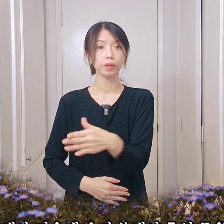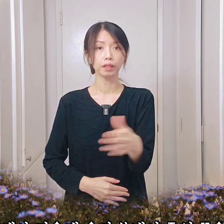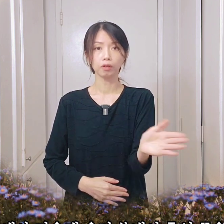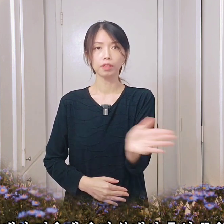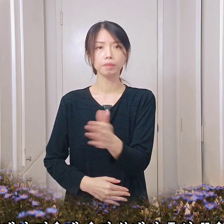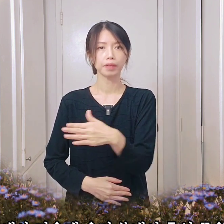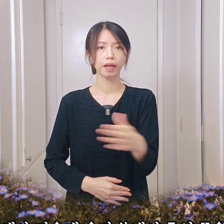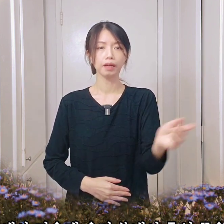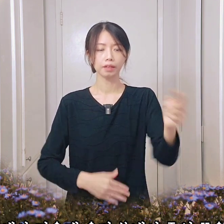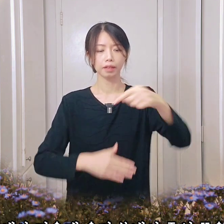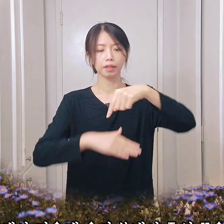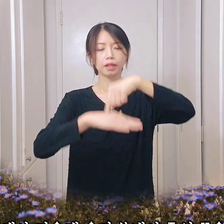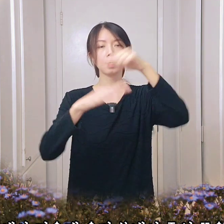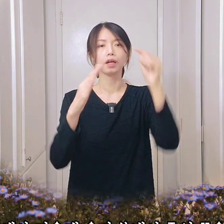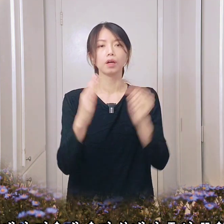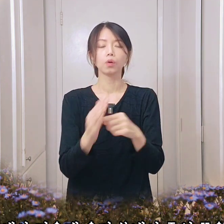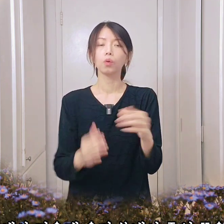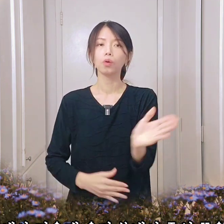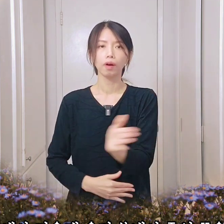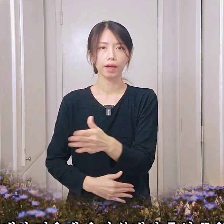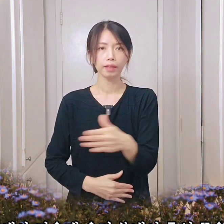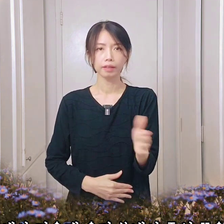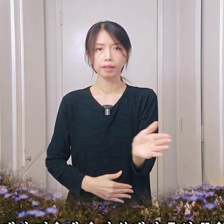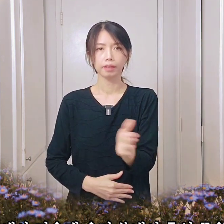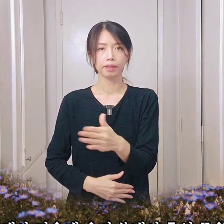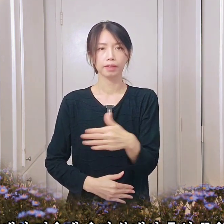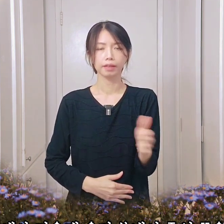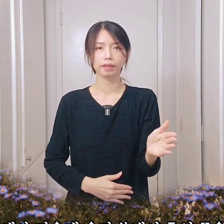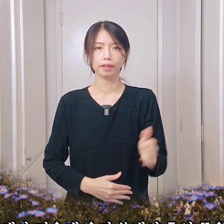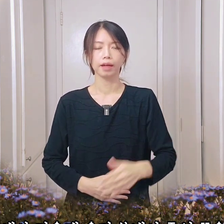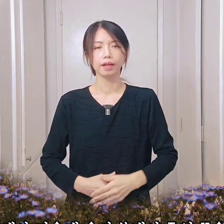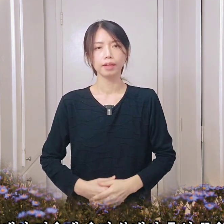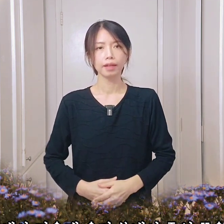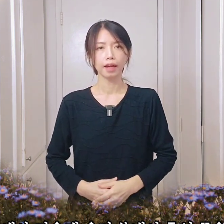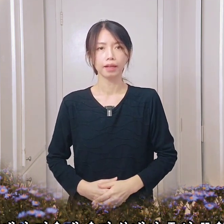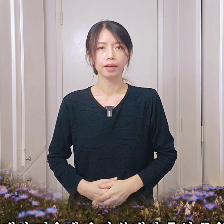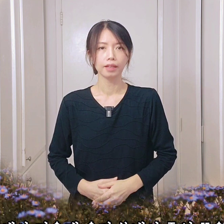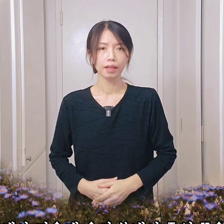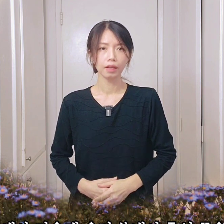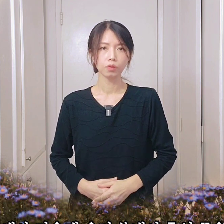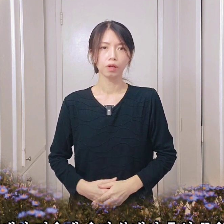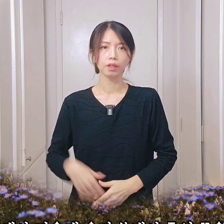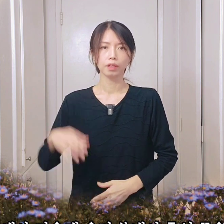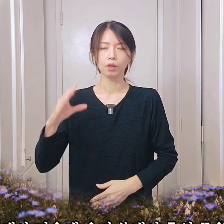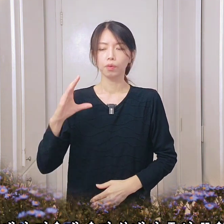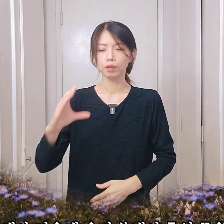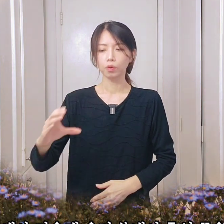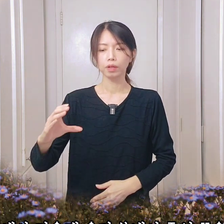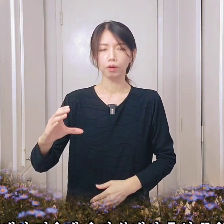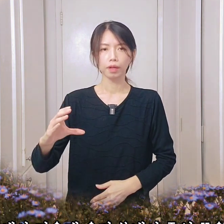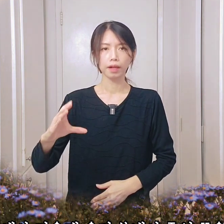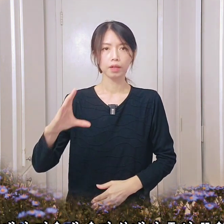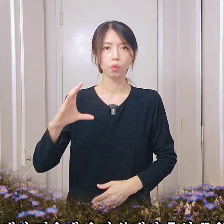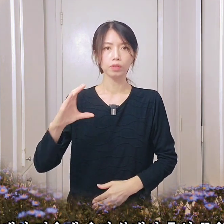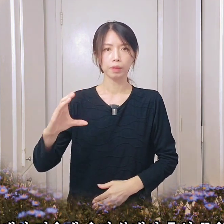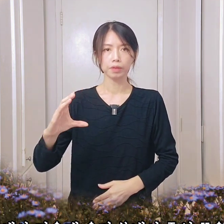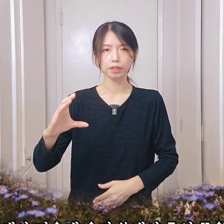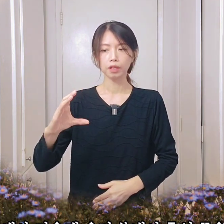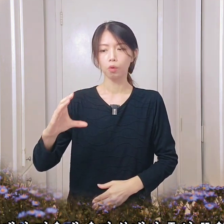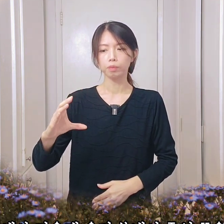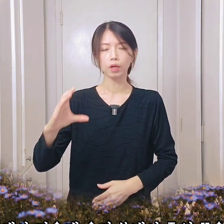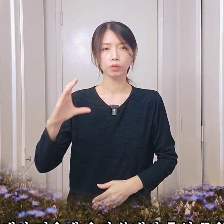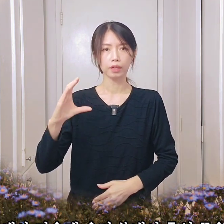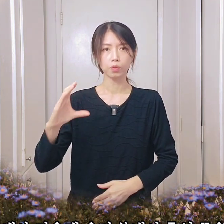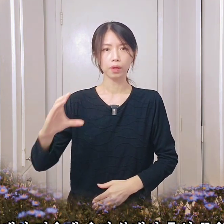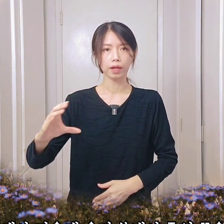아무것도 없다는 그런 뜻입니다. 공허한 세상 수어는 왼손이 이렇게 살짝 공을